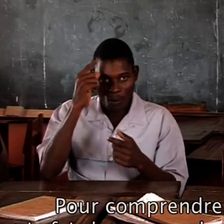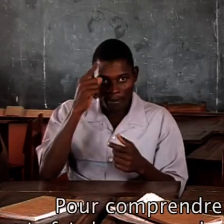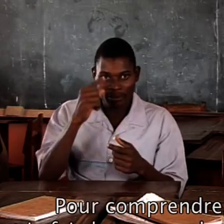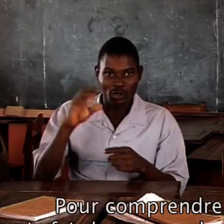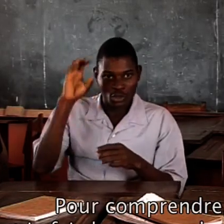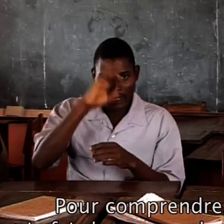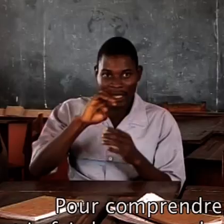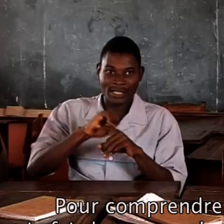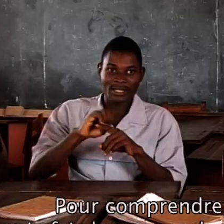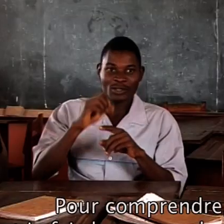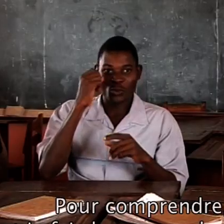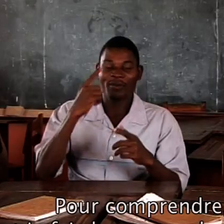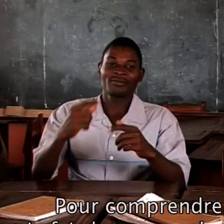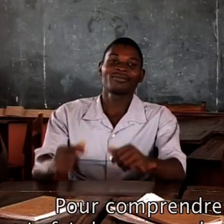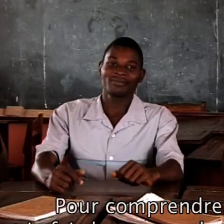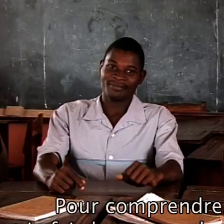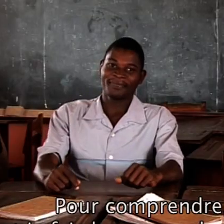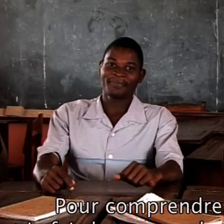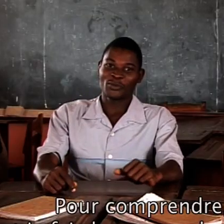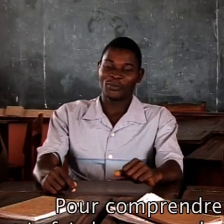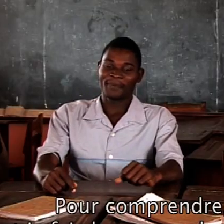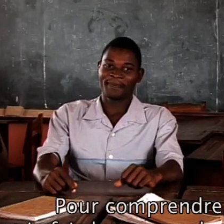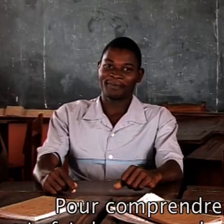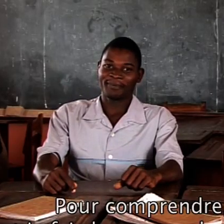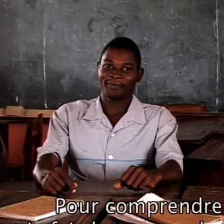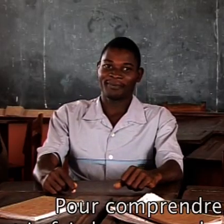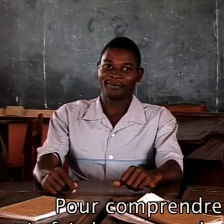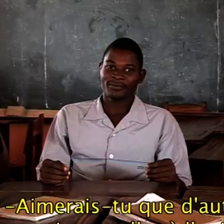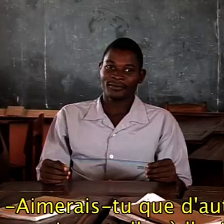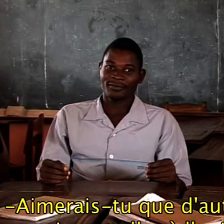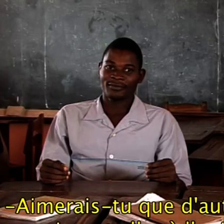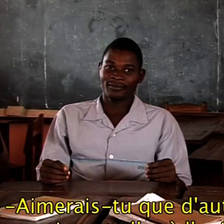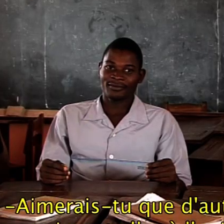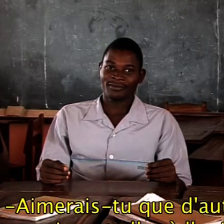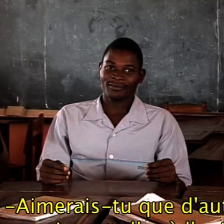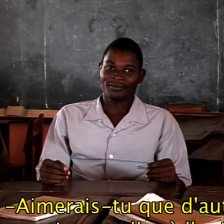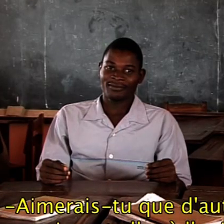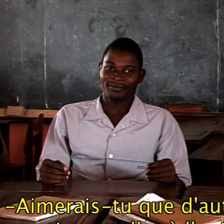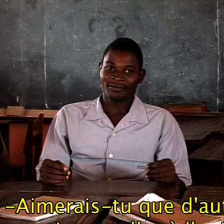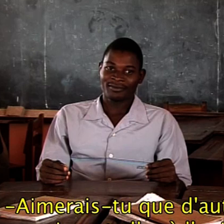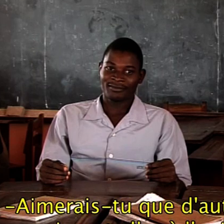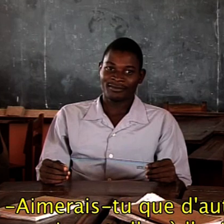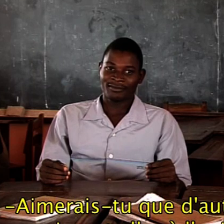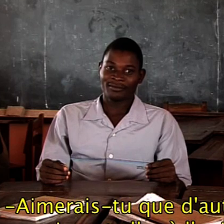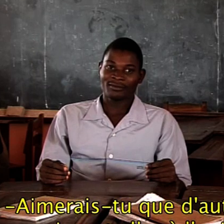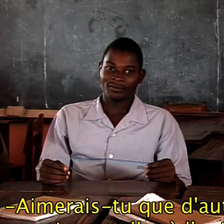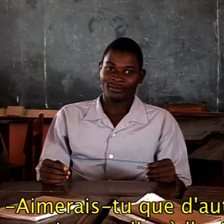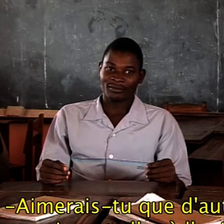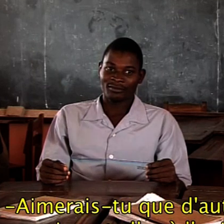aussi, et il cherche beaucoup. C'est pourquoi il arrive vite à comprendre. Tu as envie que d'autres élèves puissent aussi